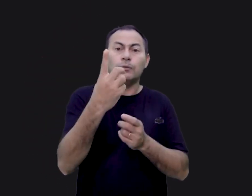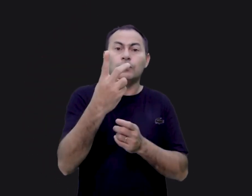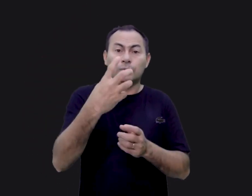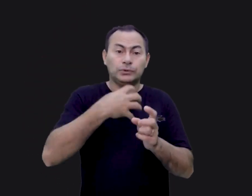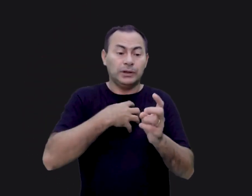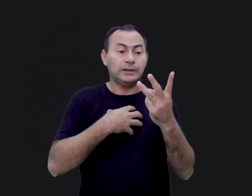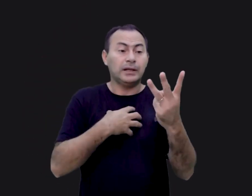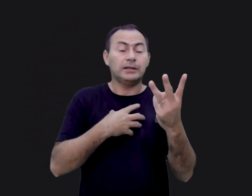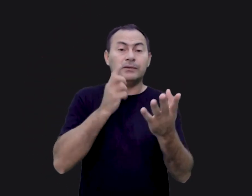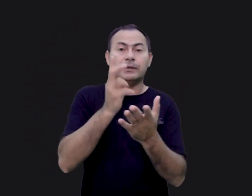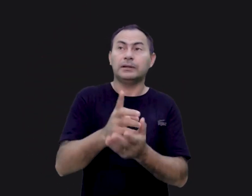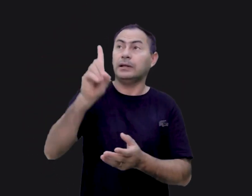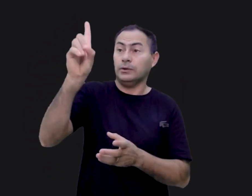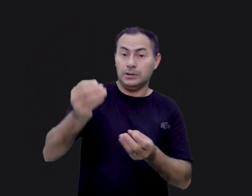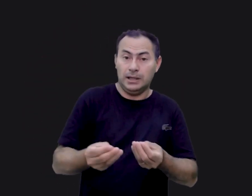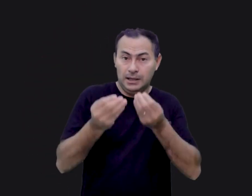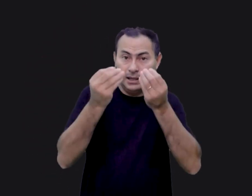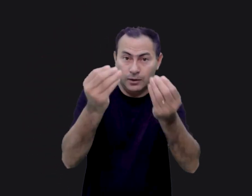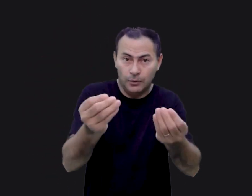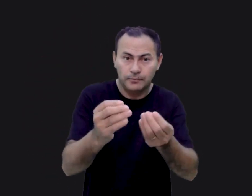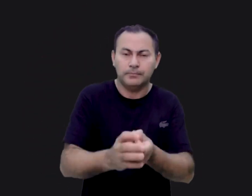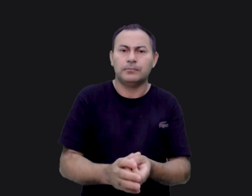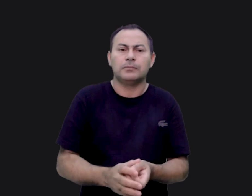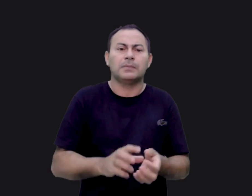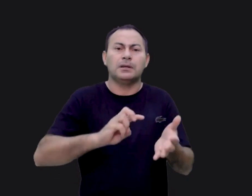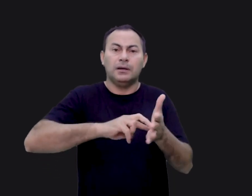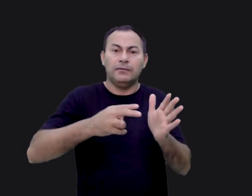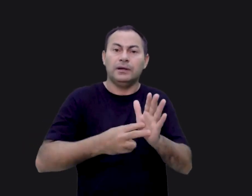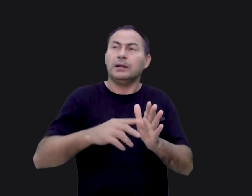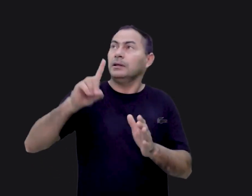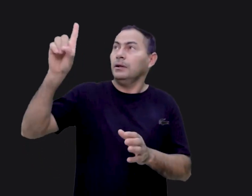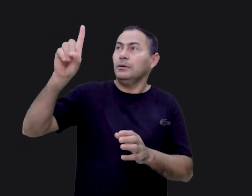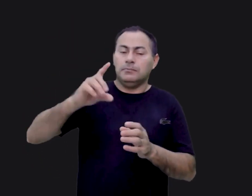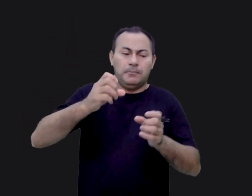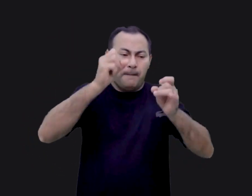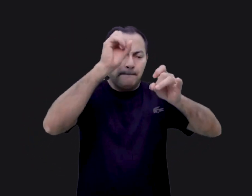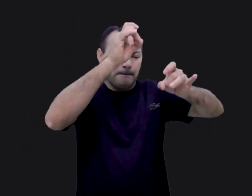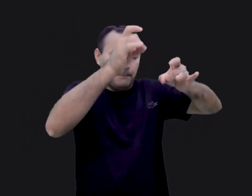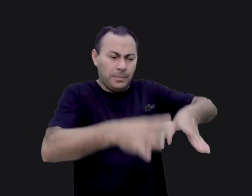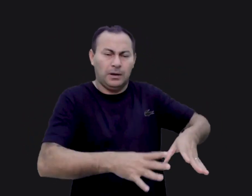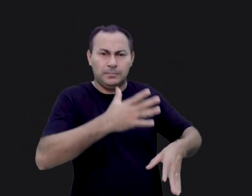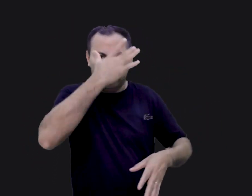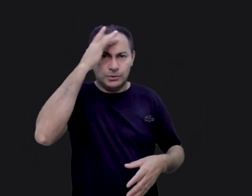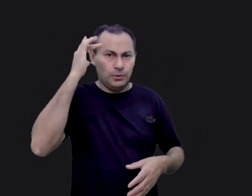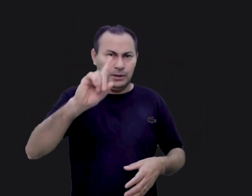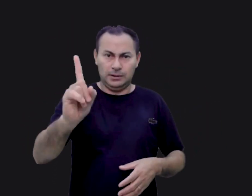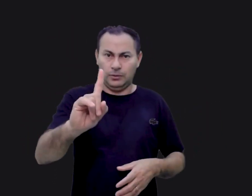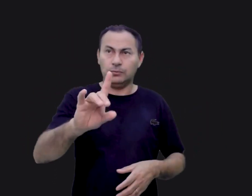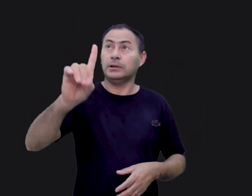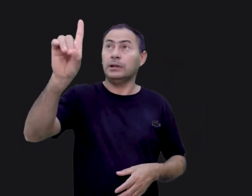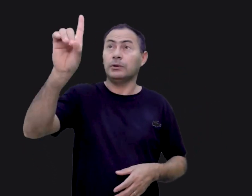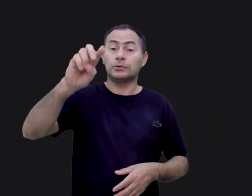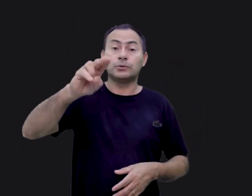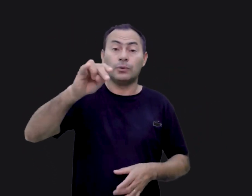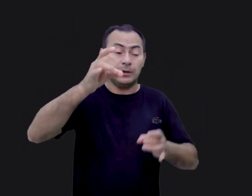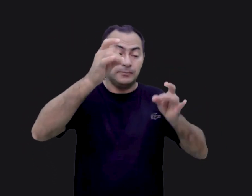3 vezes. Ele diz, Deus os entregou. Não quer dizer que Deus desistiu do homem. Deus nunca desiste do homem, mas